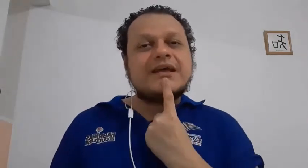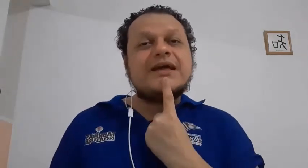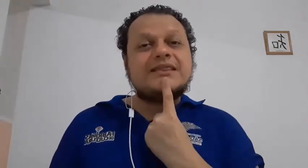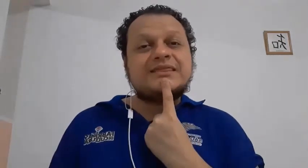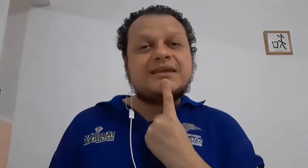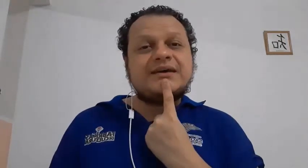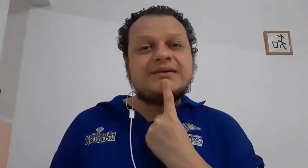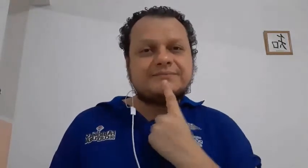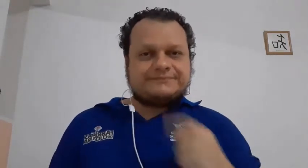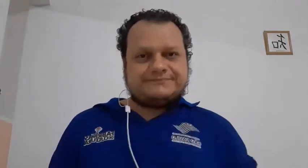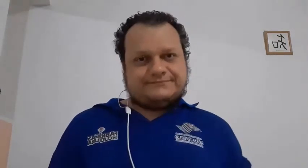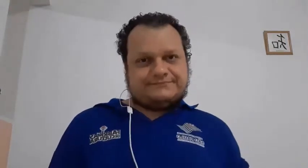T.